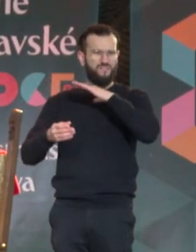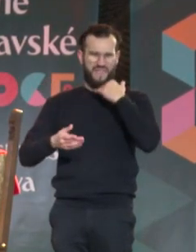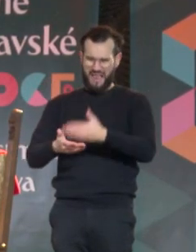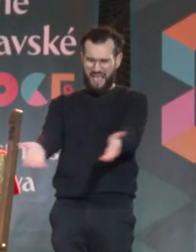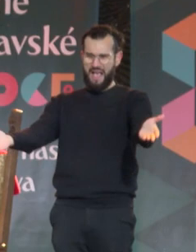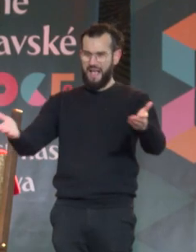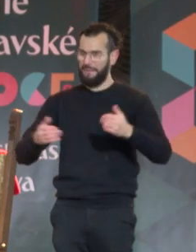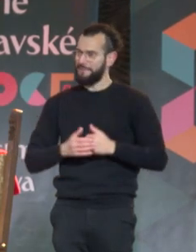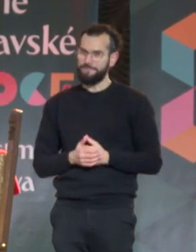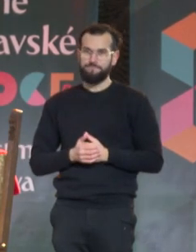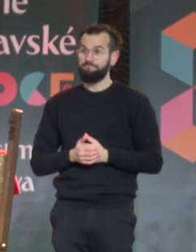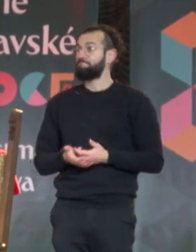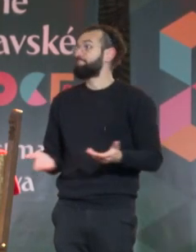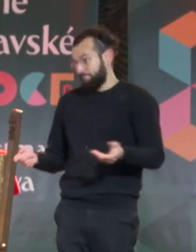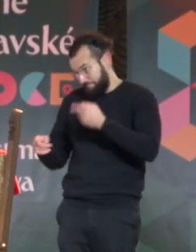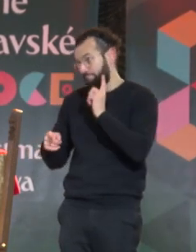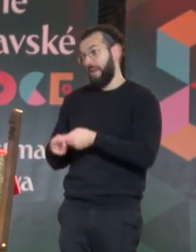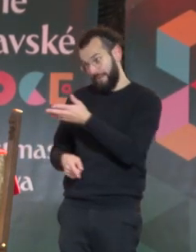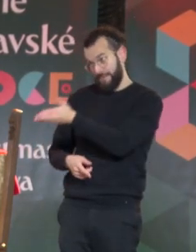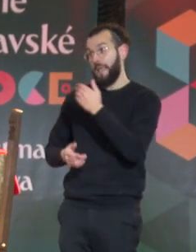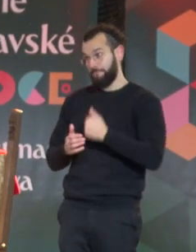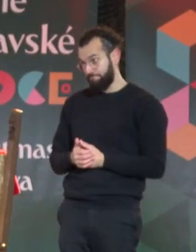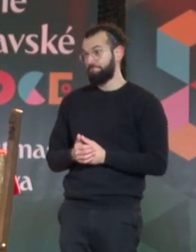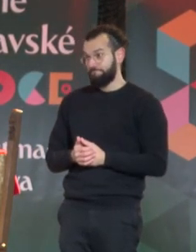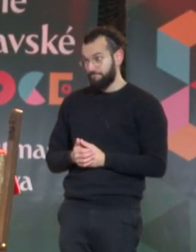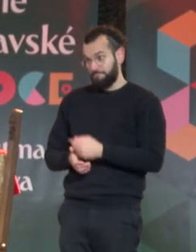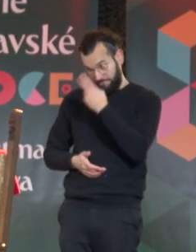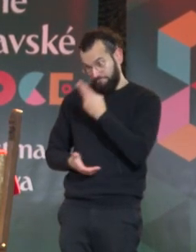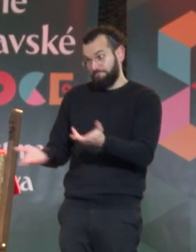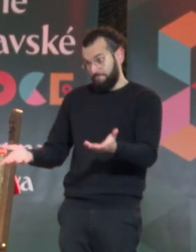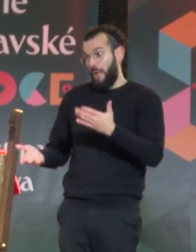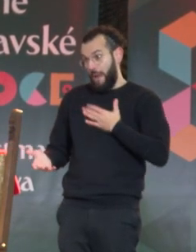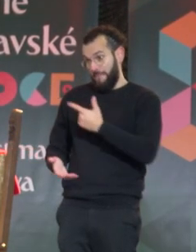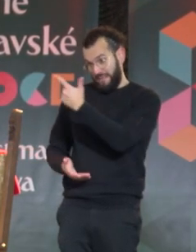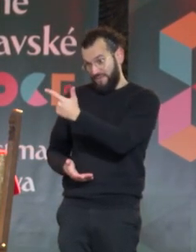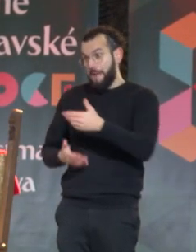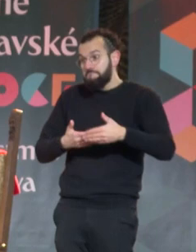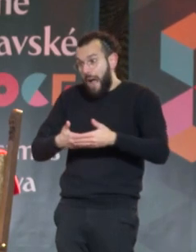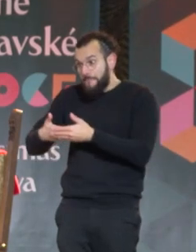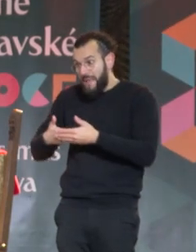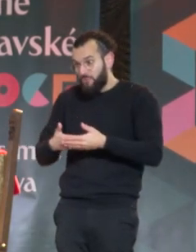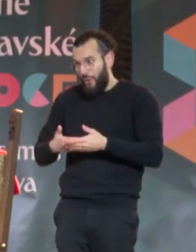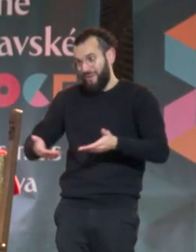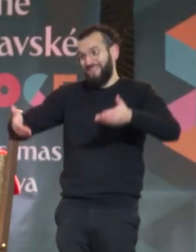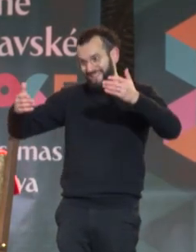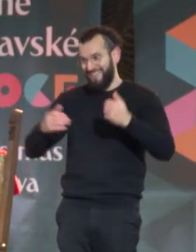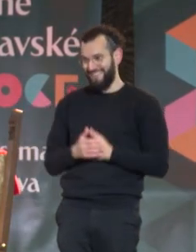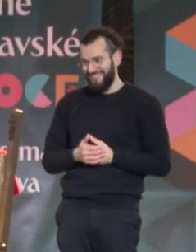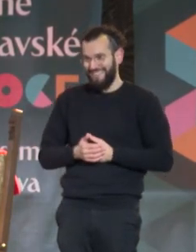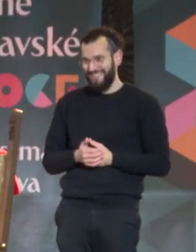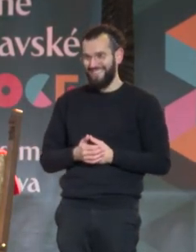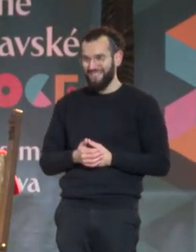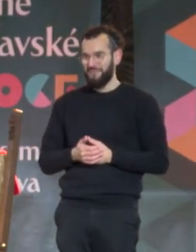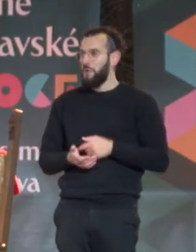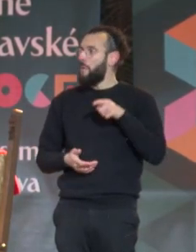podlahu. Presne tak, Tomko. Bývajú tu totiž dve bábetká. Usmieva sa tato, ako by ho nič